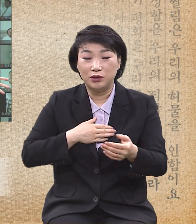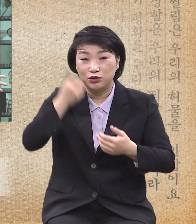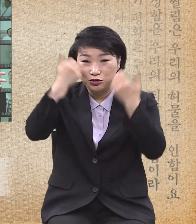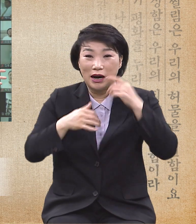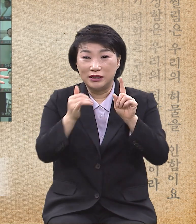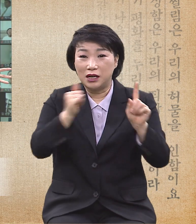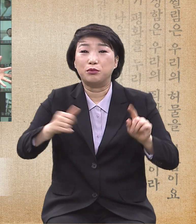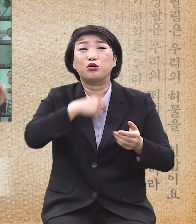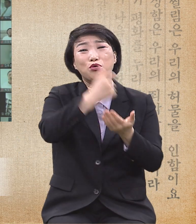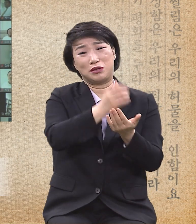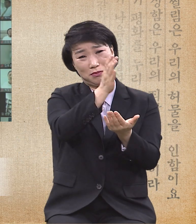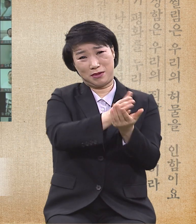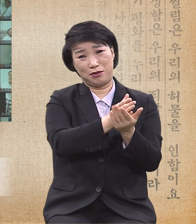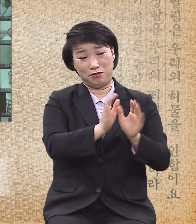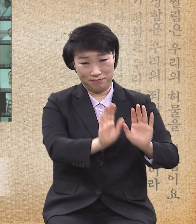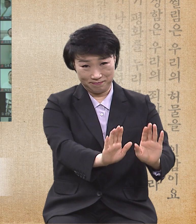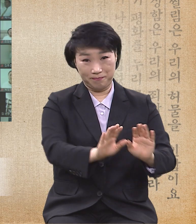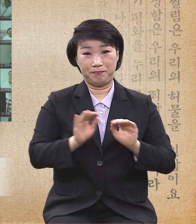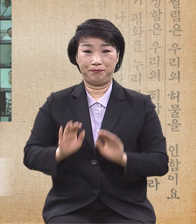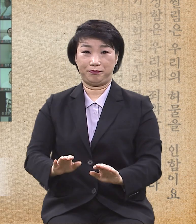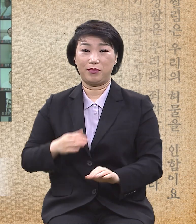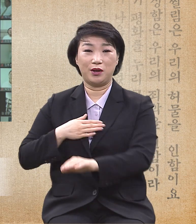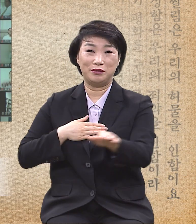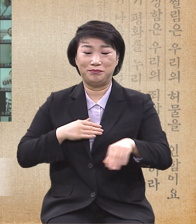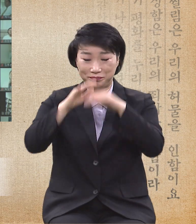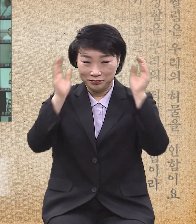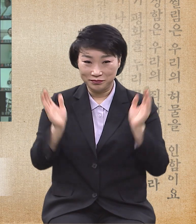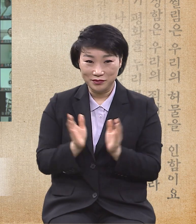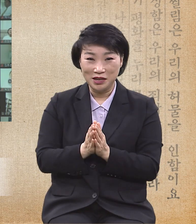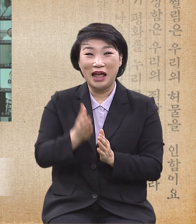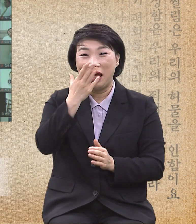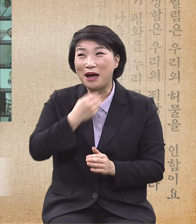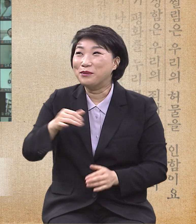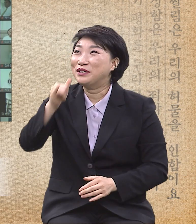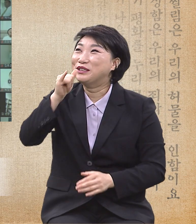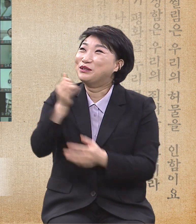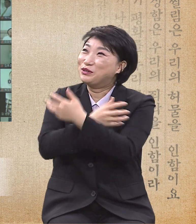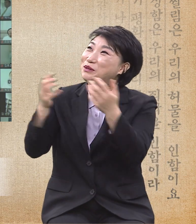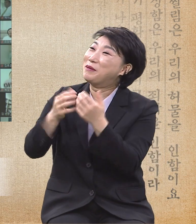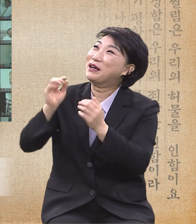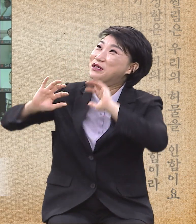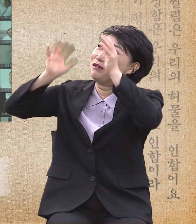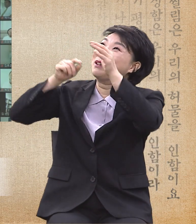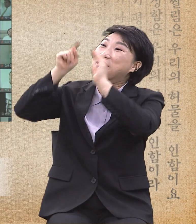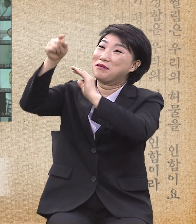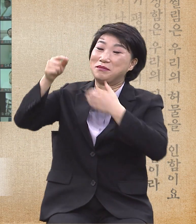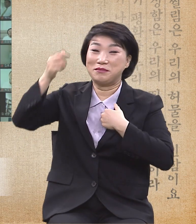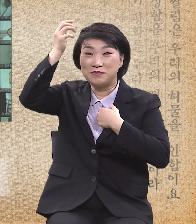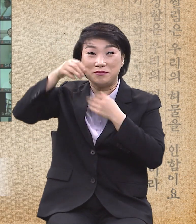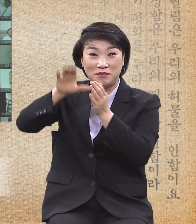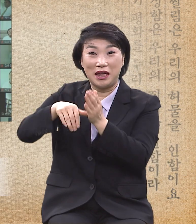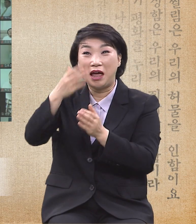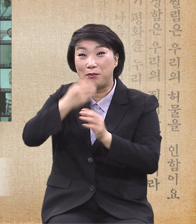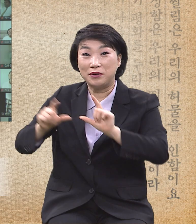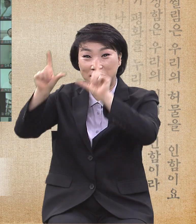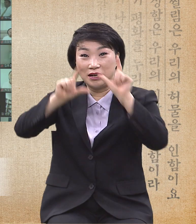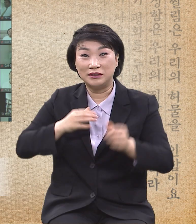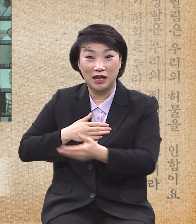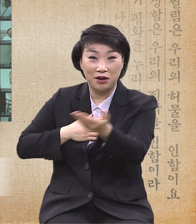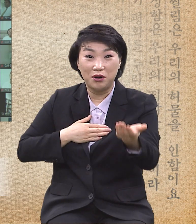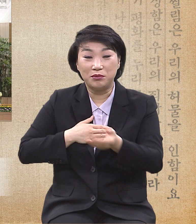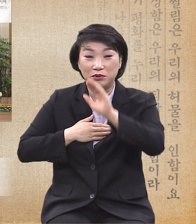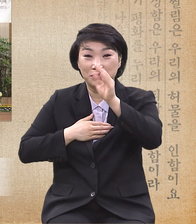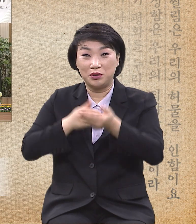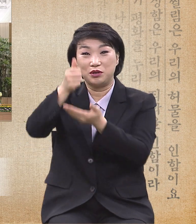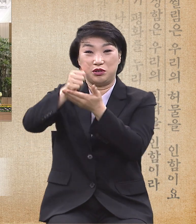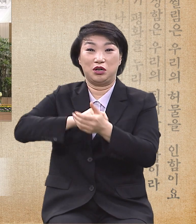사람도 속지 말기를 바라며 우리 모두 행복이 넘치는 천국에서 영원의 때 행복하게 사는 여러분 되기를